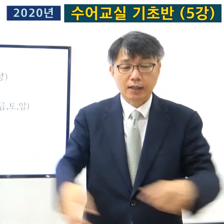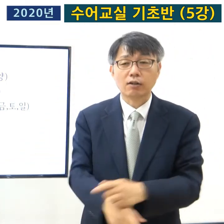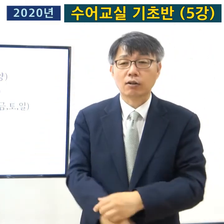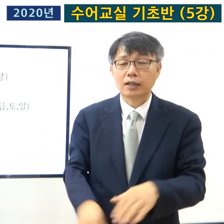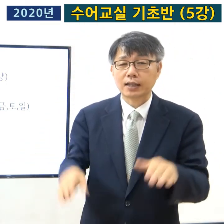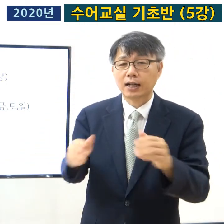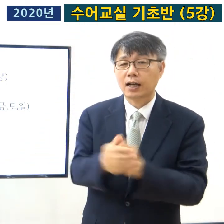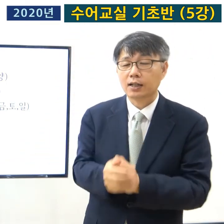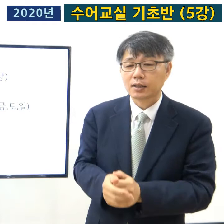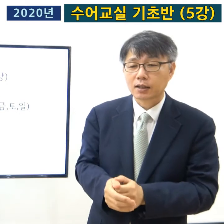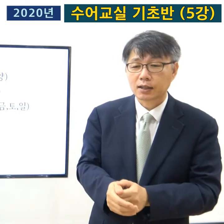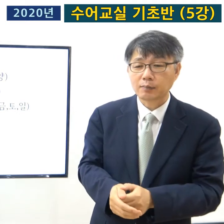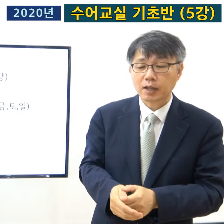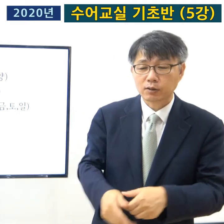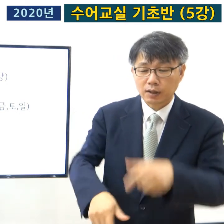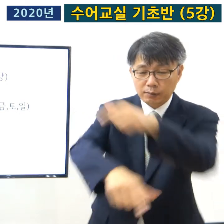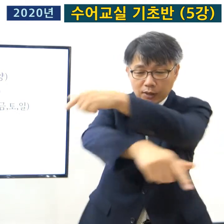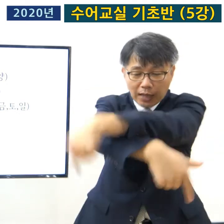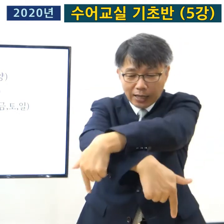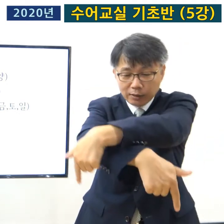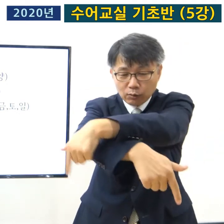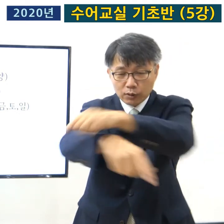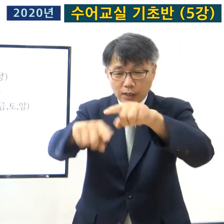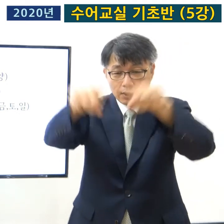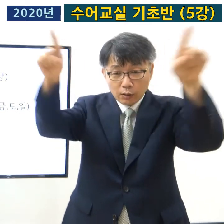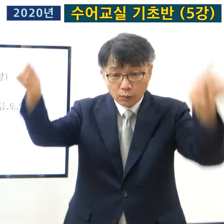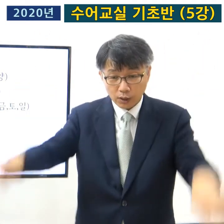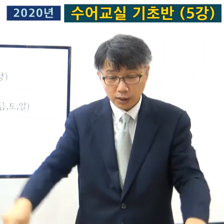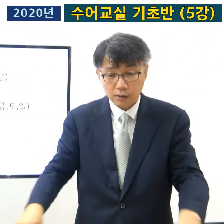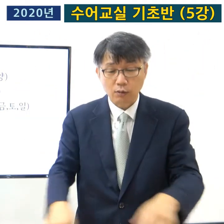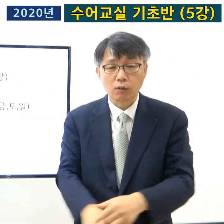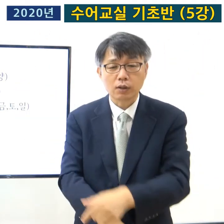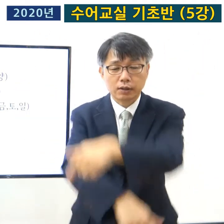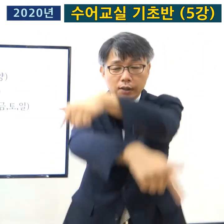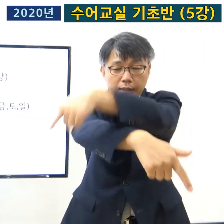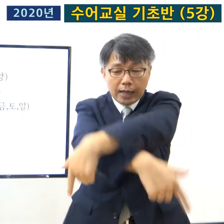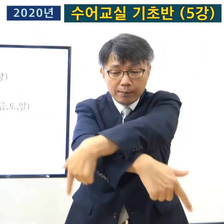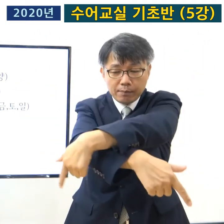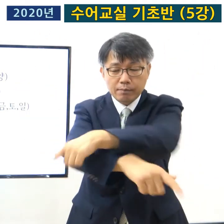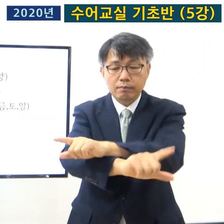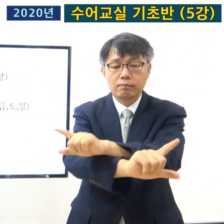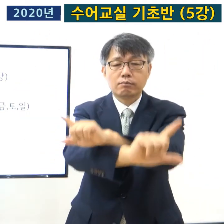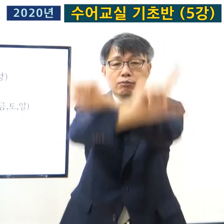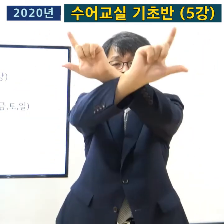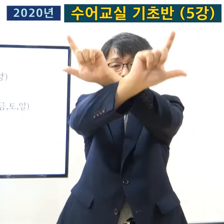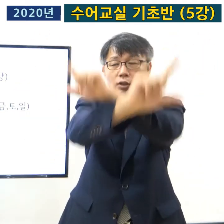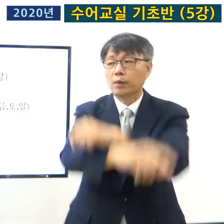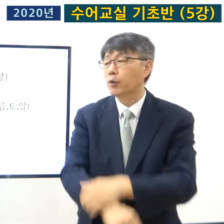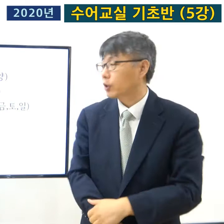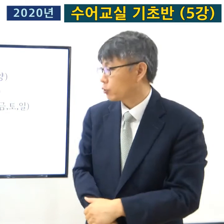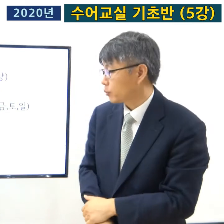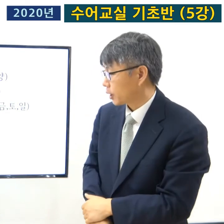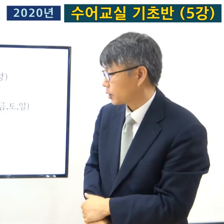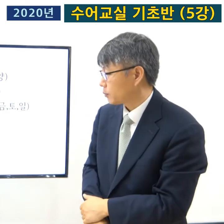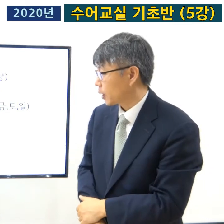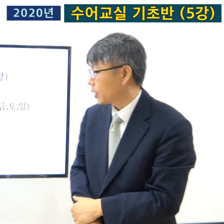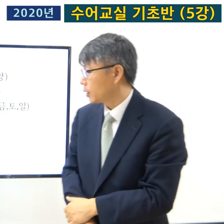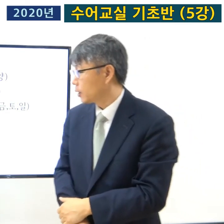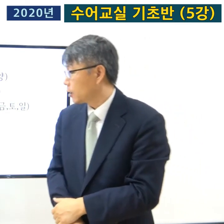있잖아요. 한자가 그 남자는 아래쪽으로 이렇게 되어 있고 그래서 남, 북 이렇게 표현해 주시면 되겠습니다.